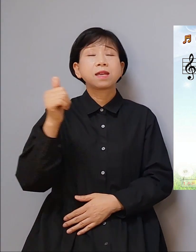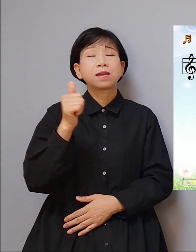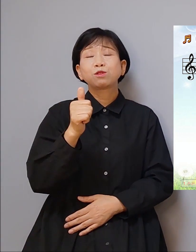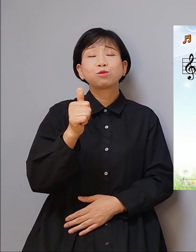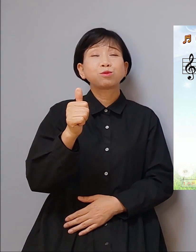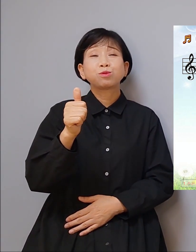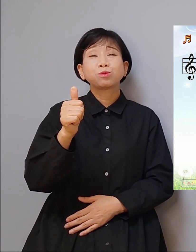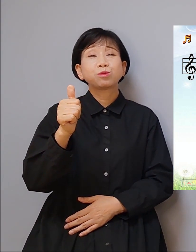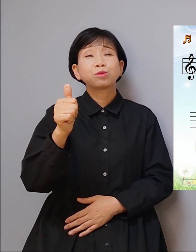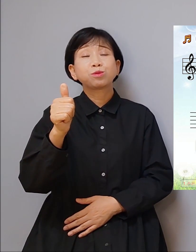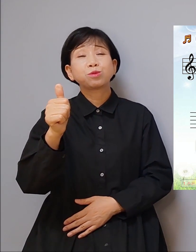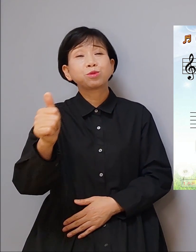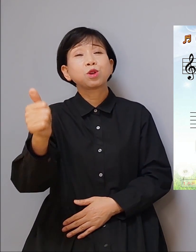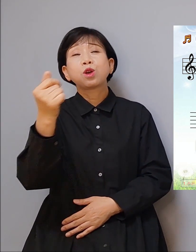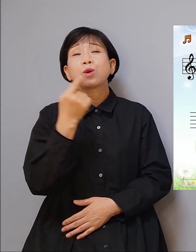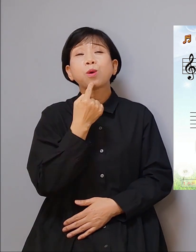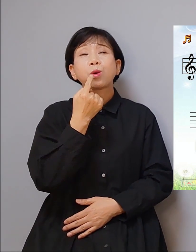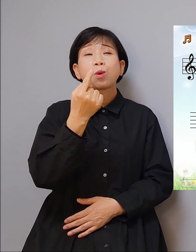예수